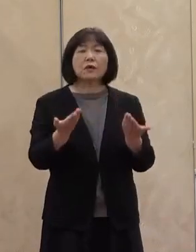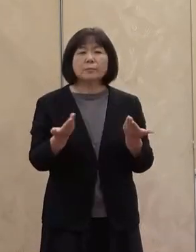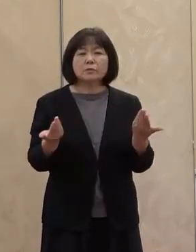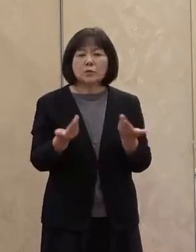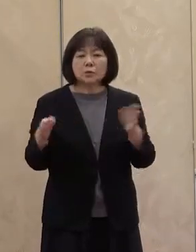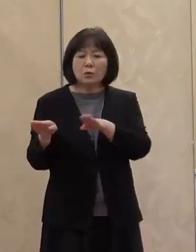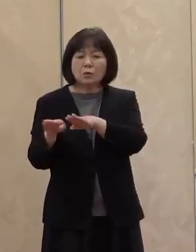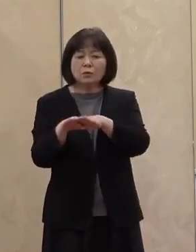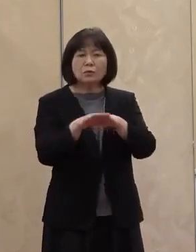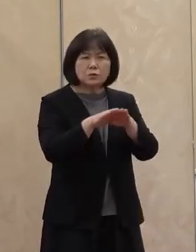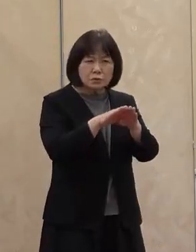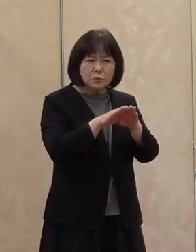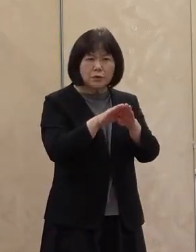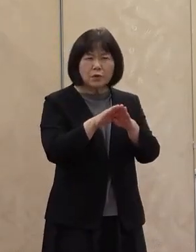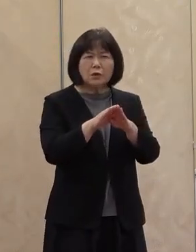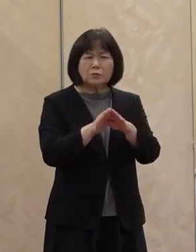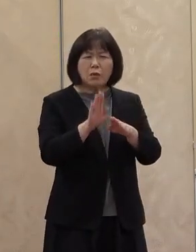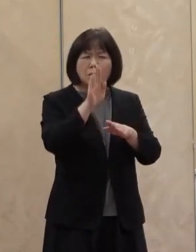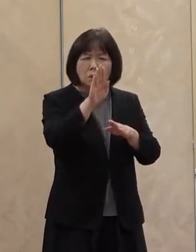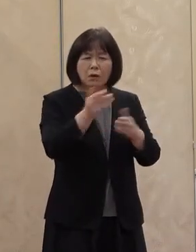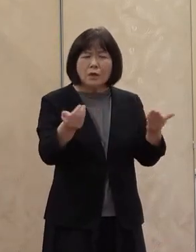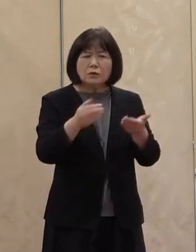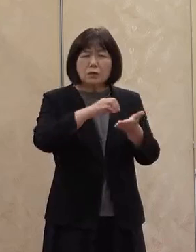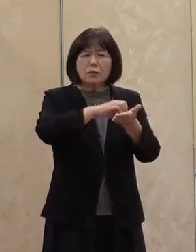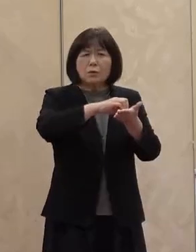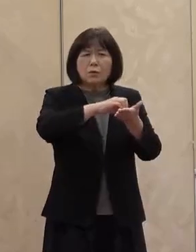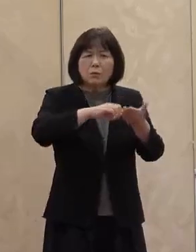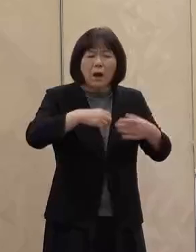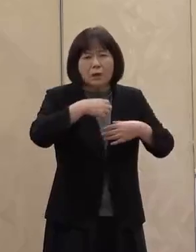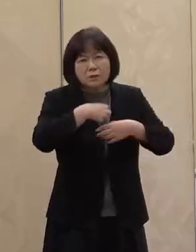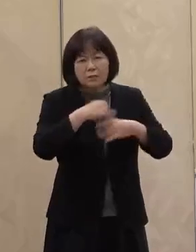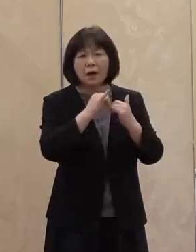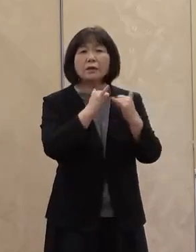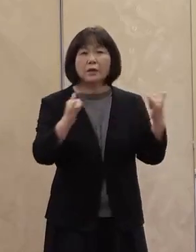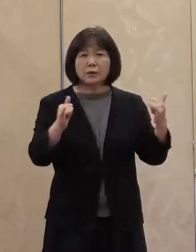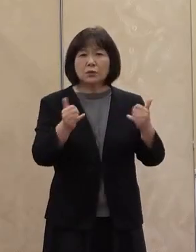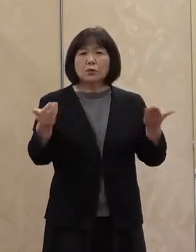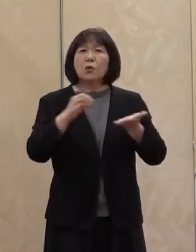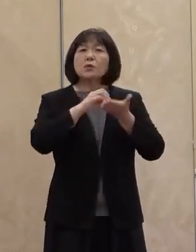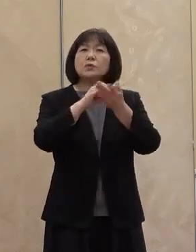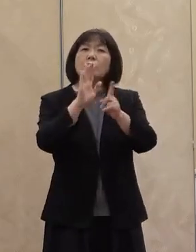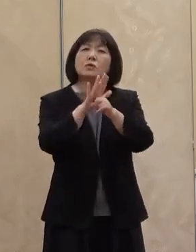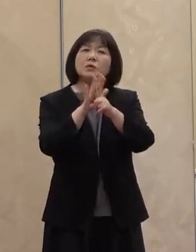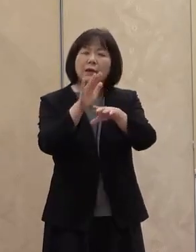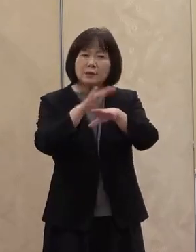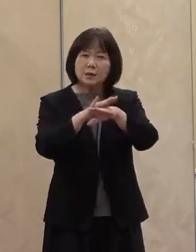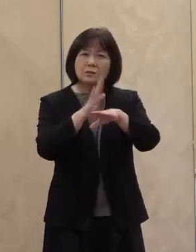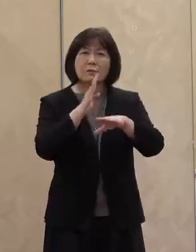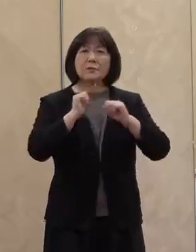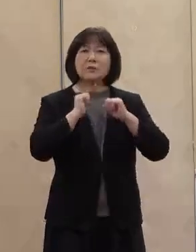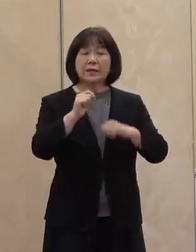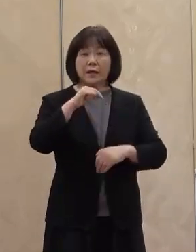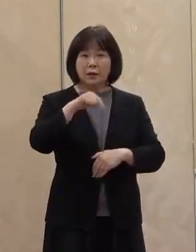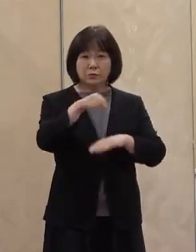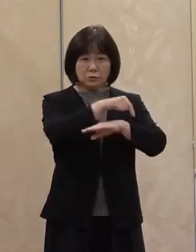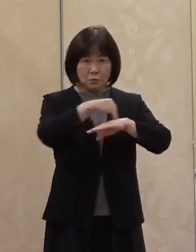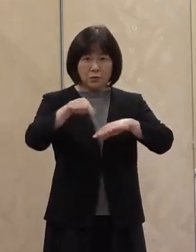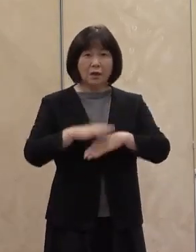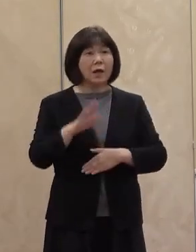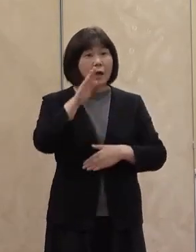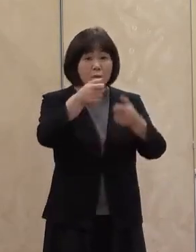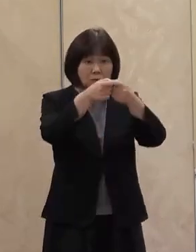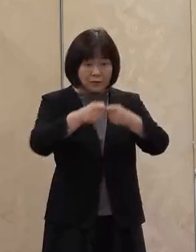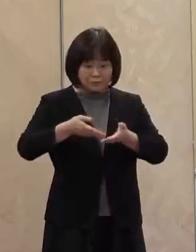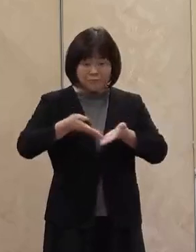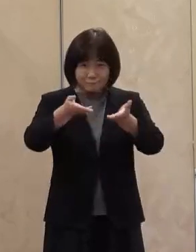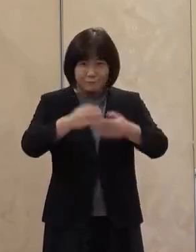方、もう失業予備軍になってという状況になっている方の就職支援策というのを実施をしていきます。後に詳しく紹介